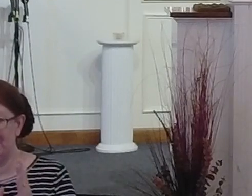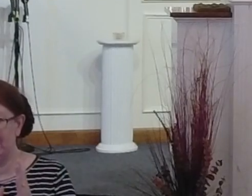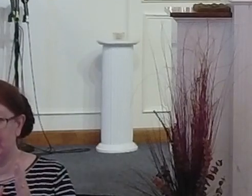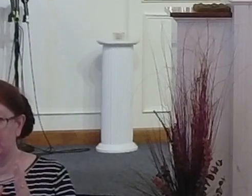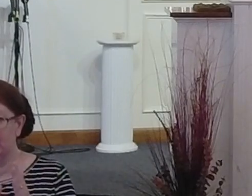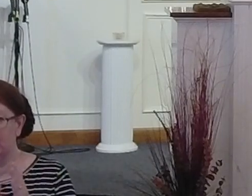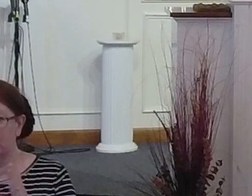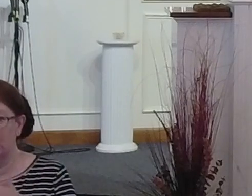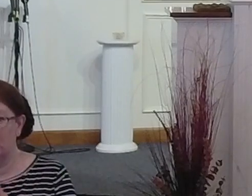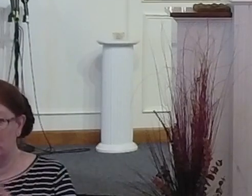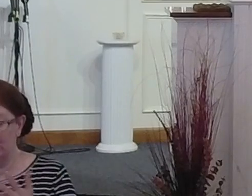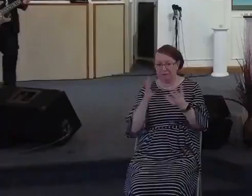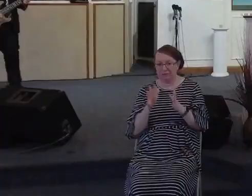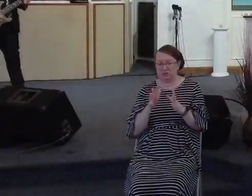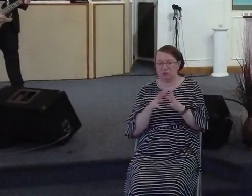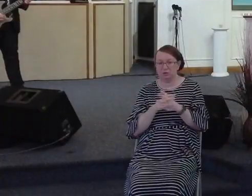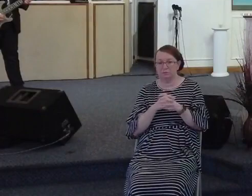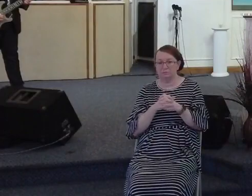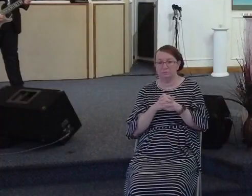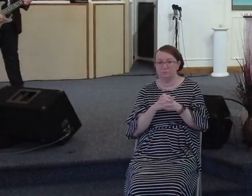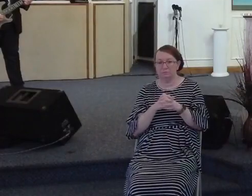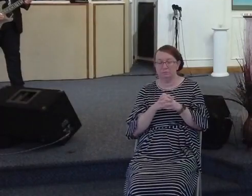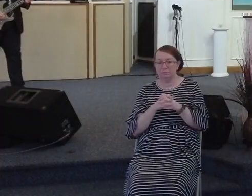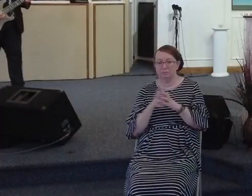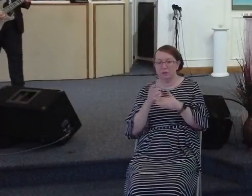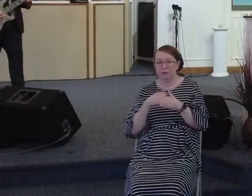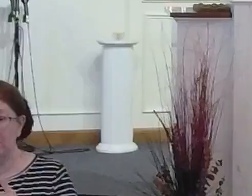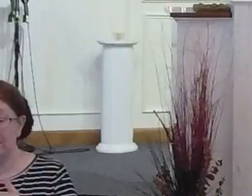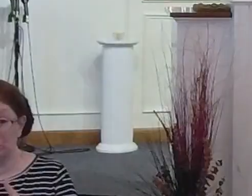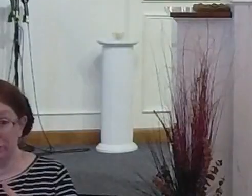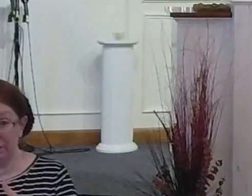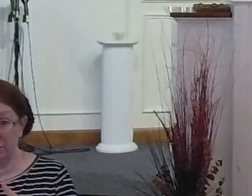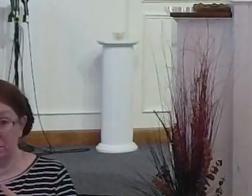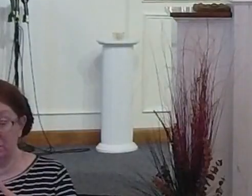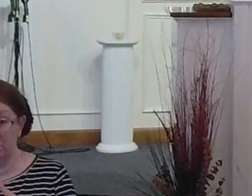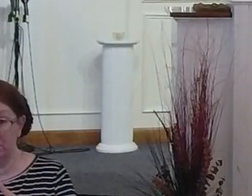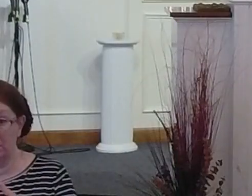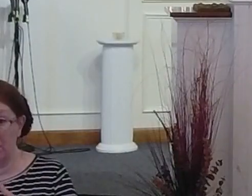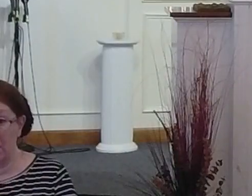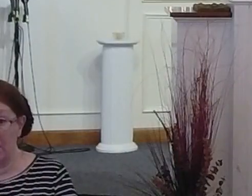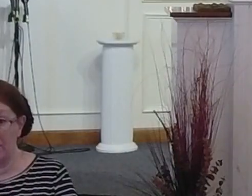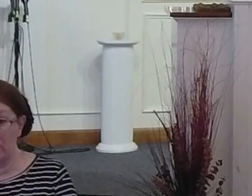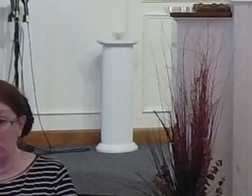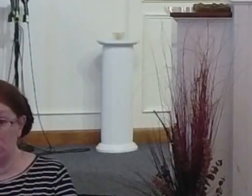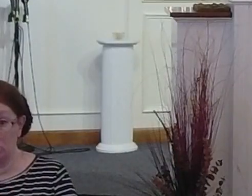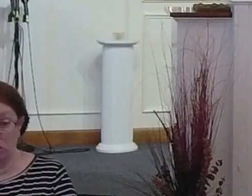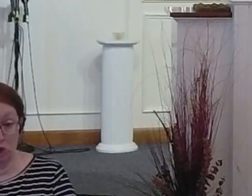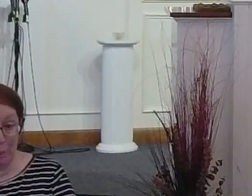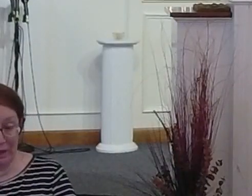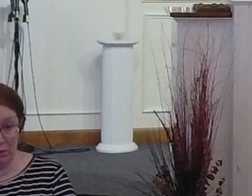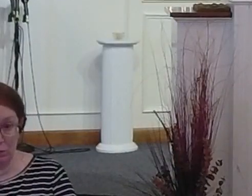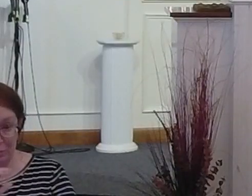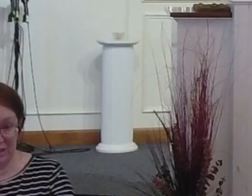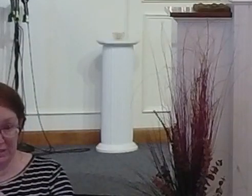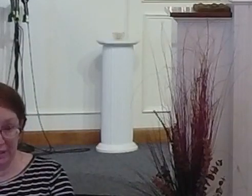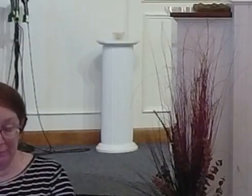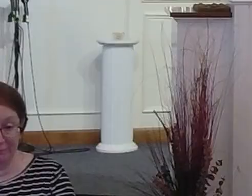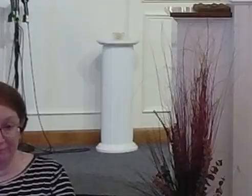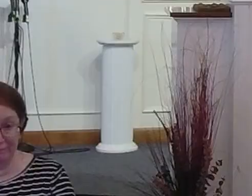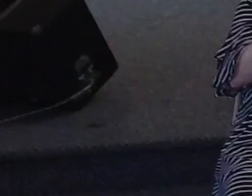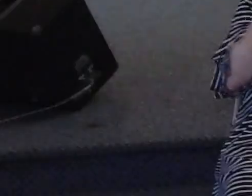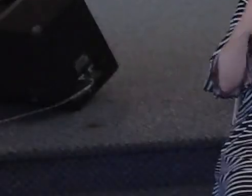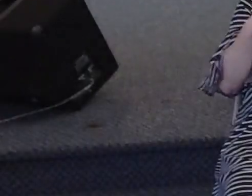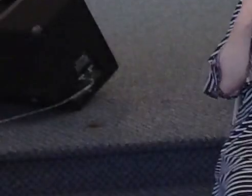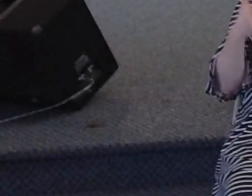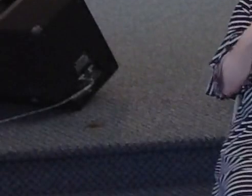meta terminar todo lo que podamos, porque la siguiente semana vamos a empezar a poner la